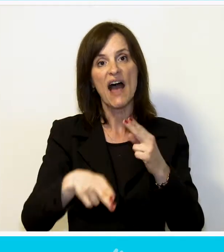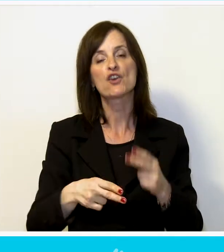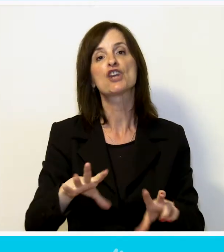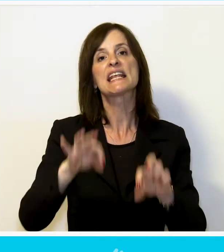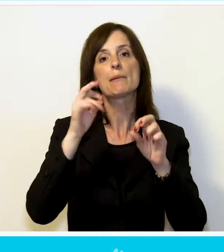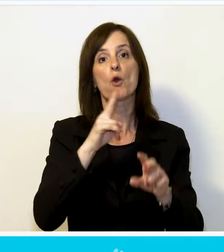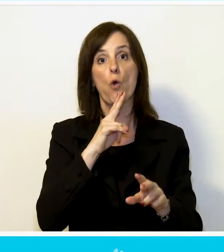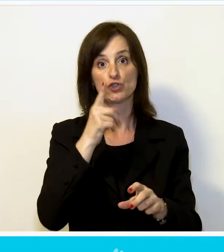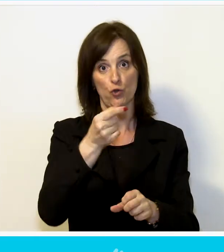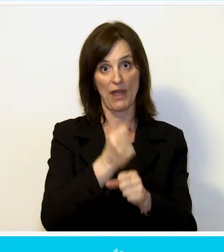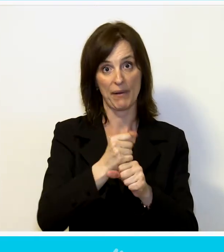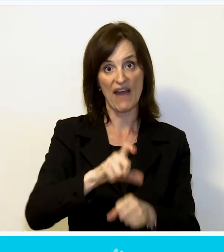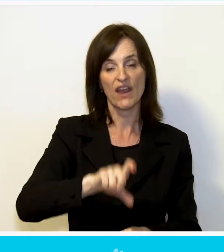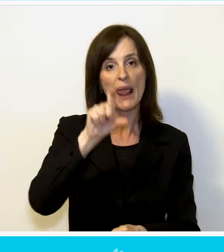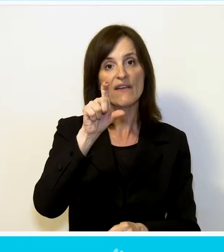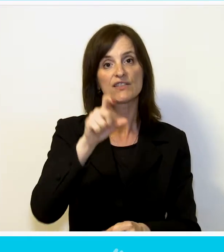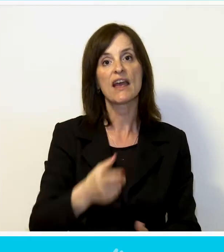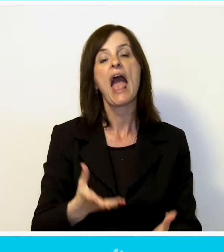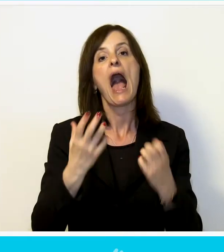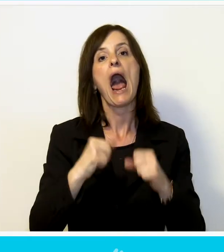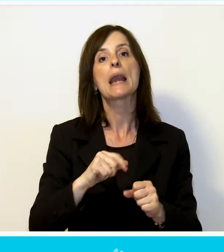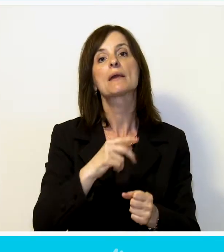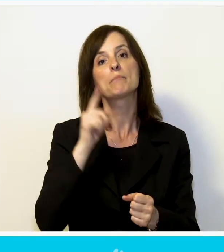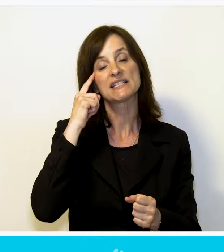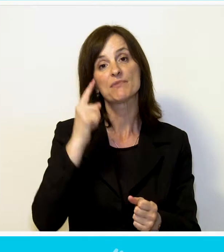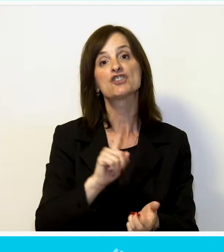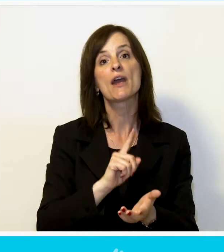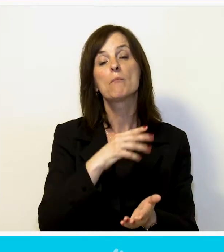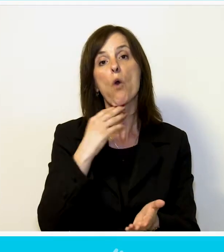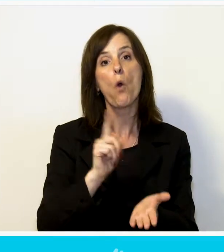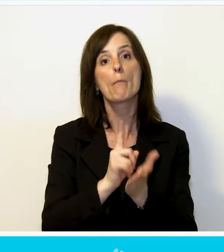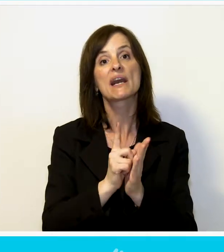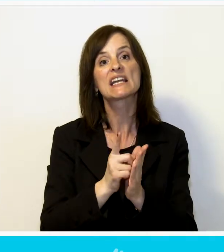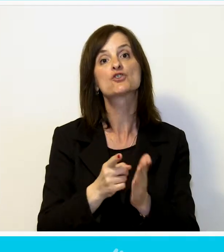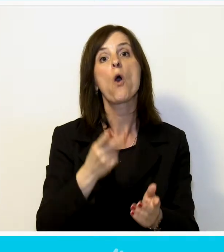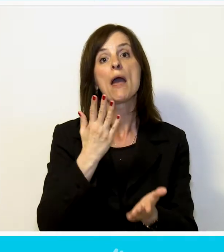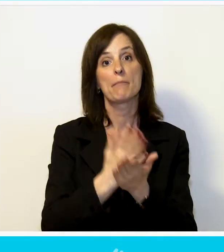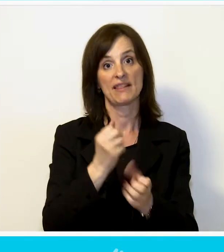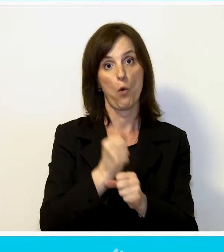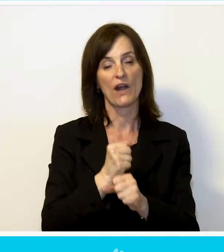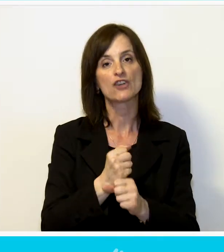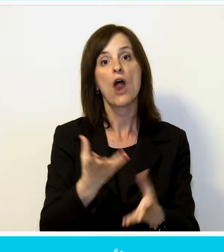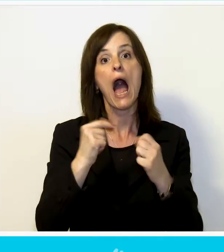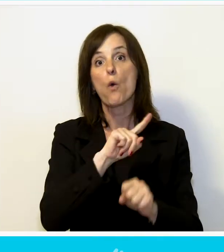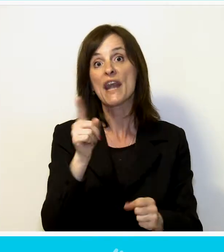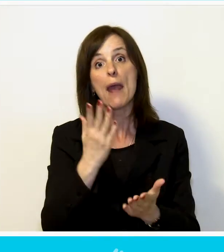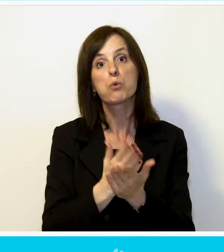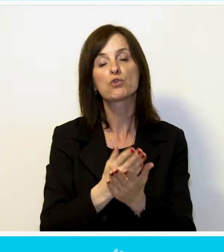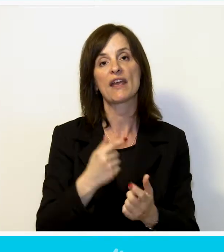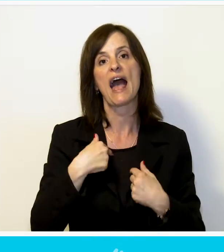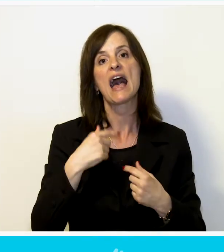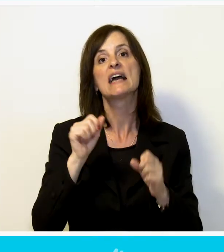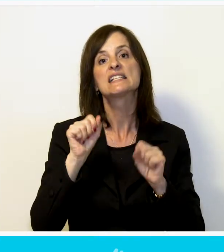izvođač za ugradnju lifta i veoma brzo treba da bude instaliran. Ako ne bude, onda zaista ne